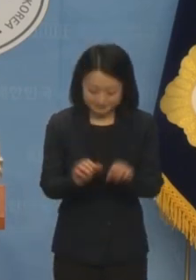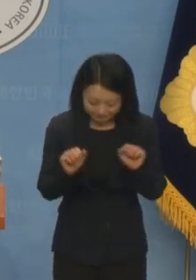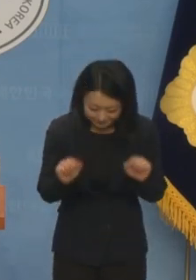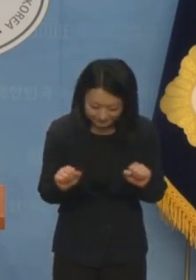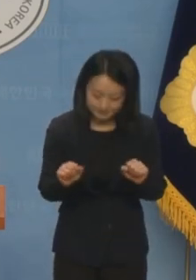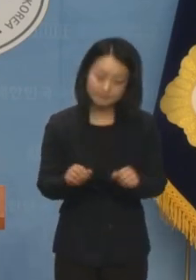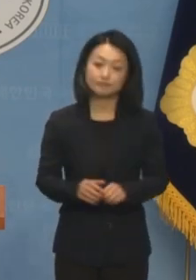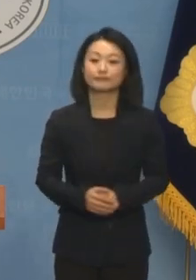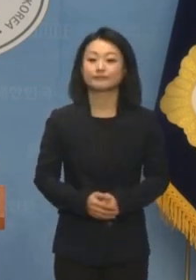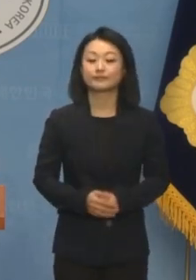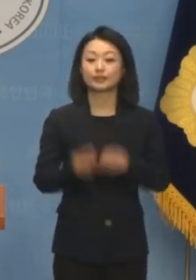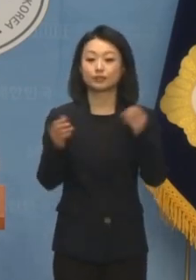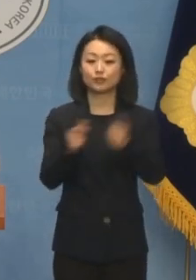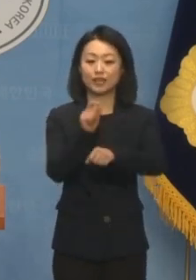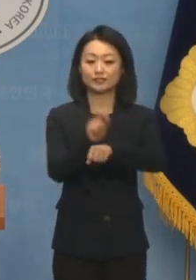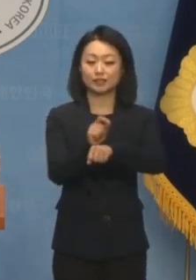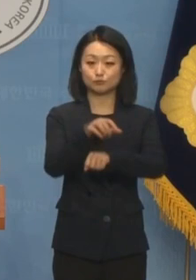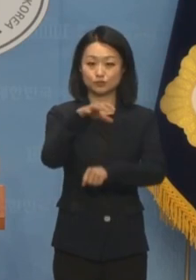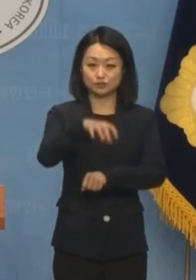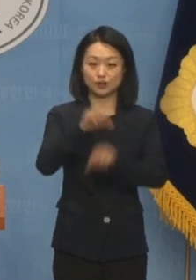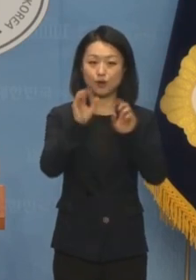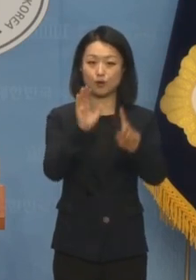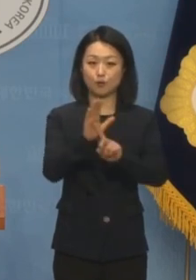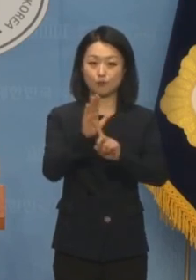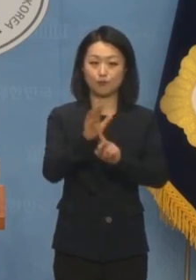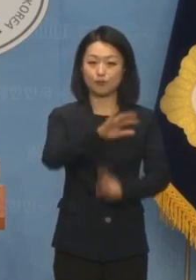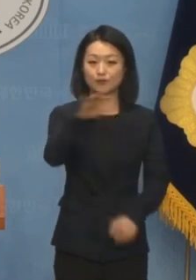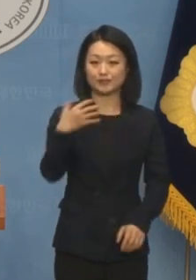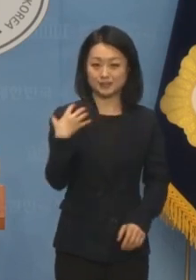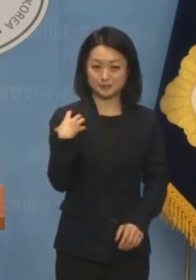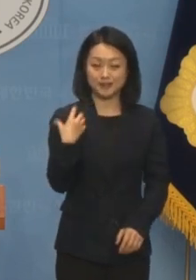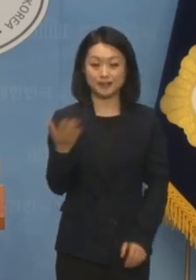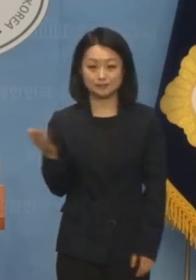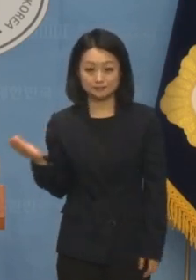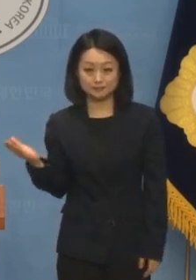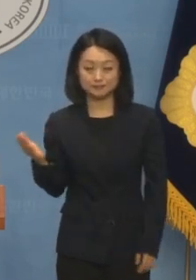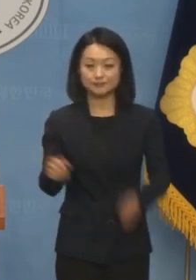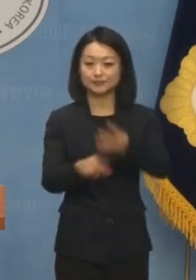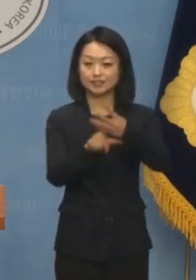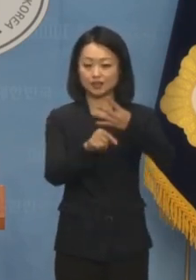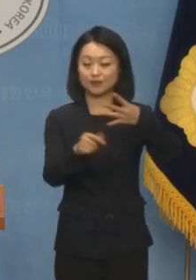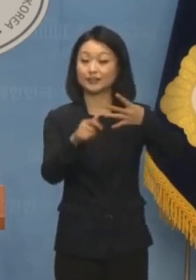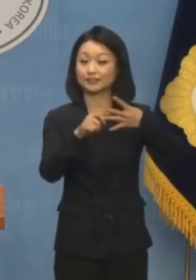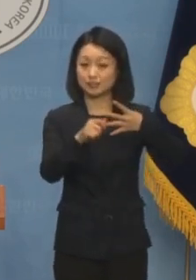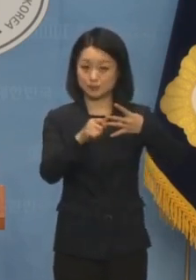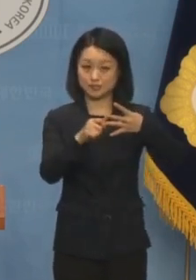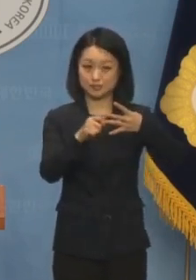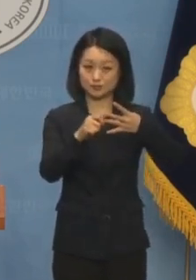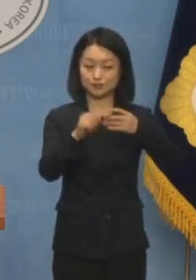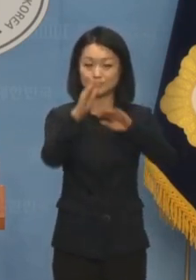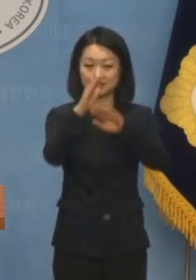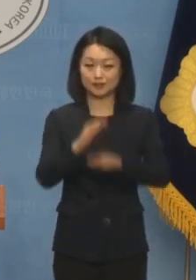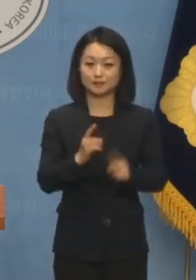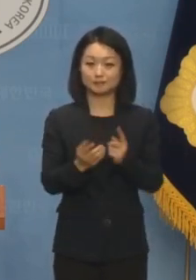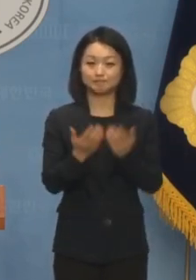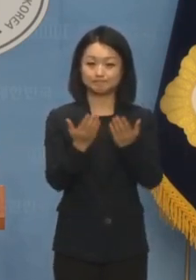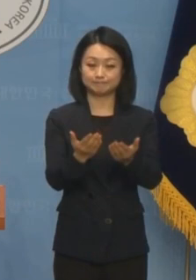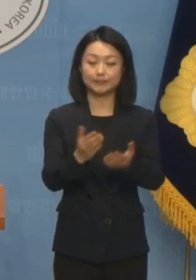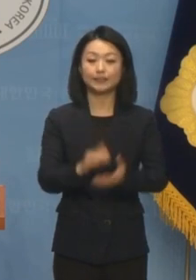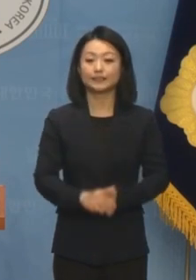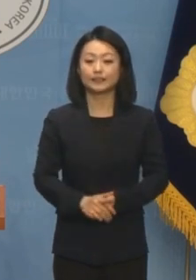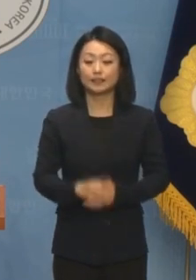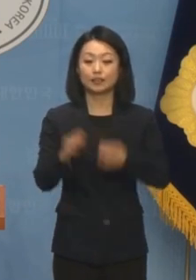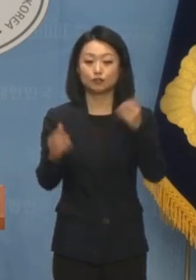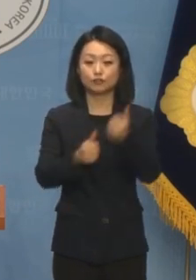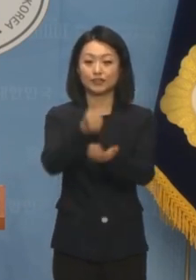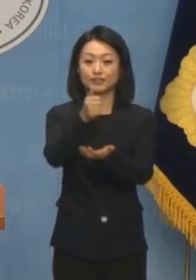안녕하십니까 국회사무처 공보 계획 관입니다 4월 셋째 주 정리 브리핑을 시작하겠습니다 먼저